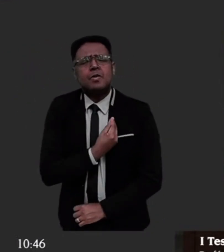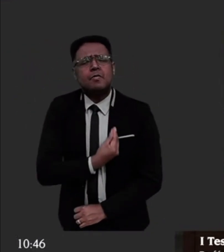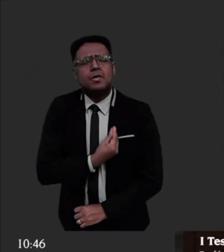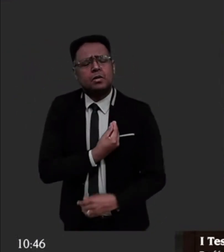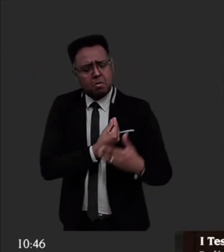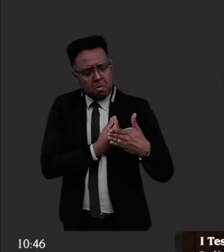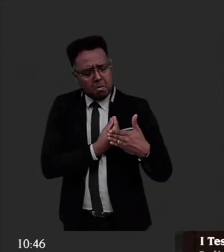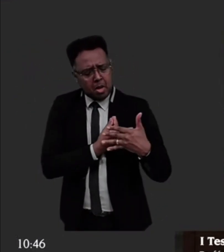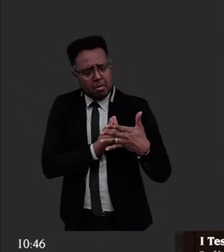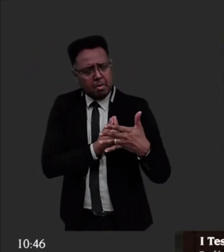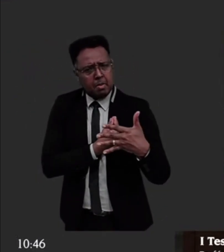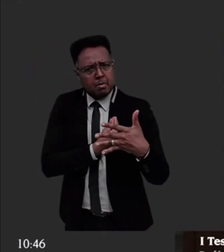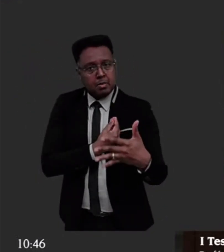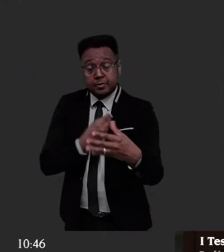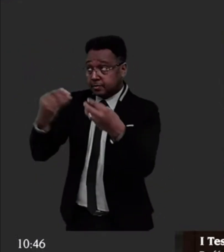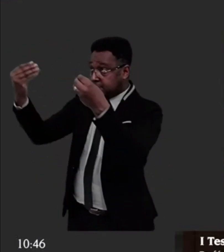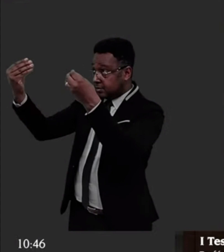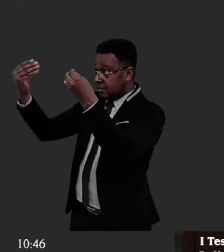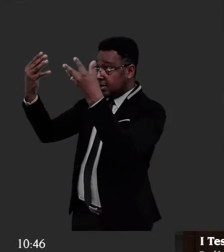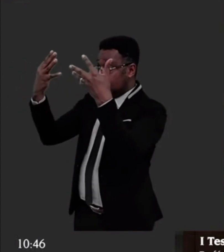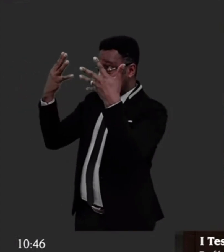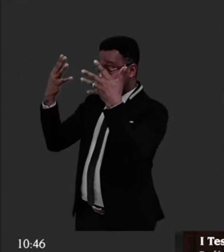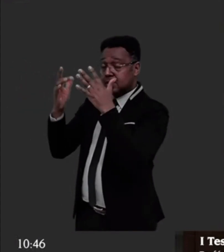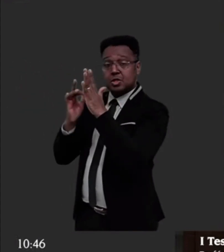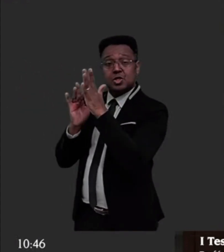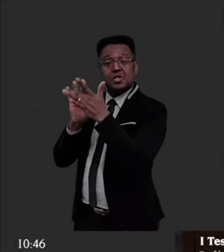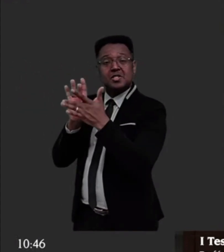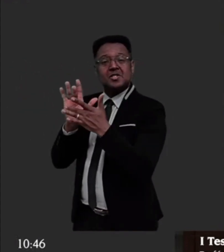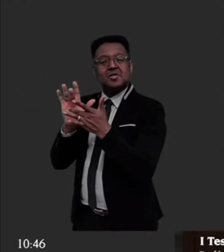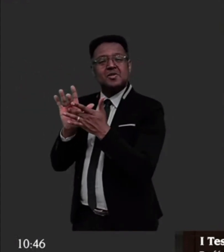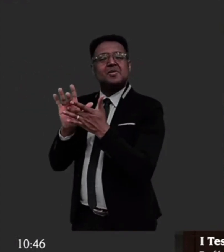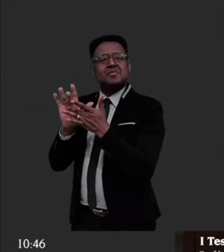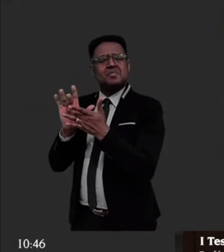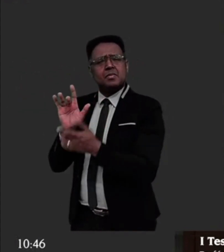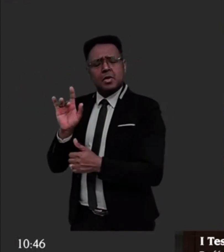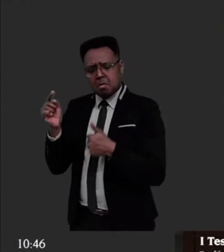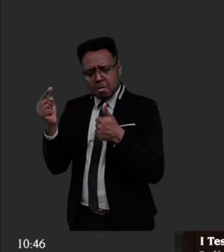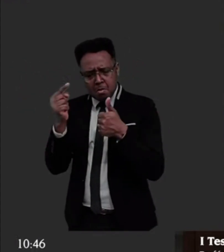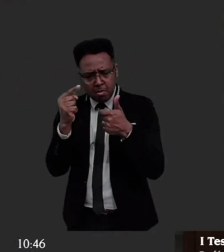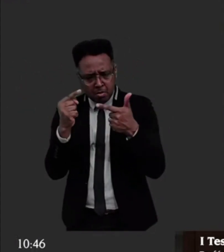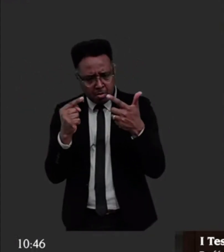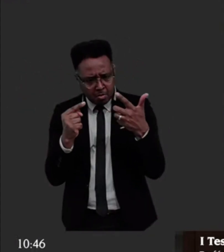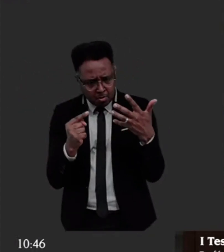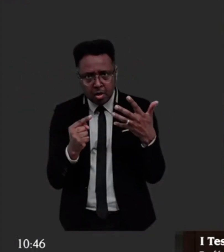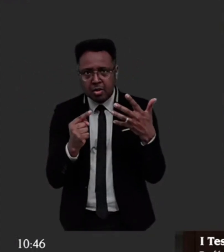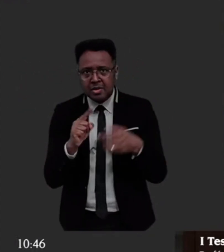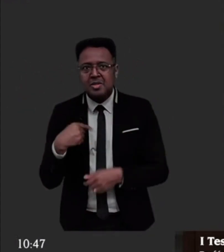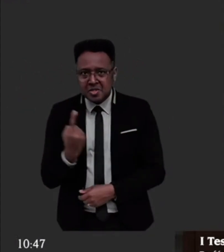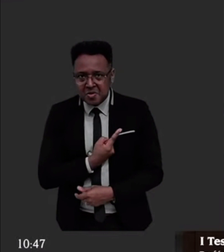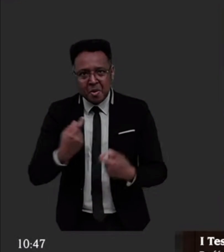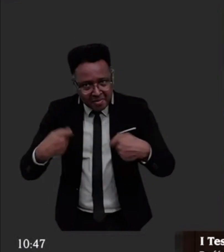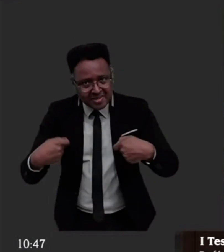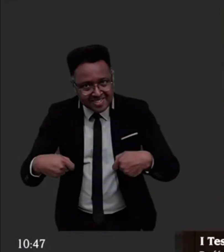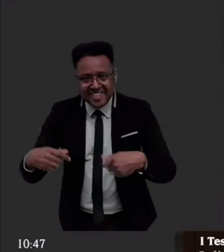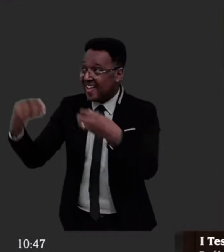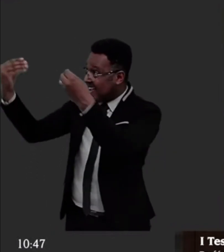Deus, onde tudo o que necessitamos nela se contém. Favores de Deus, porque a graça é